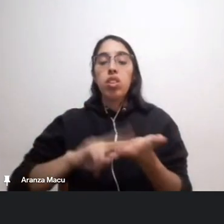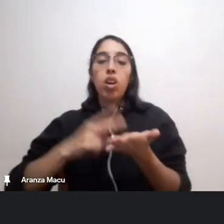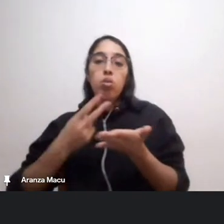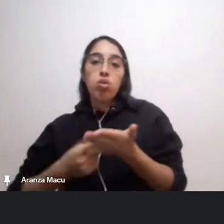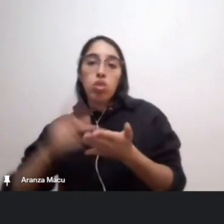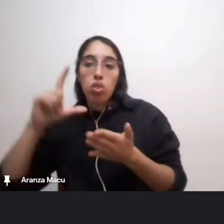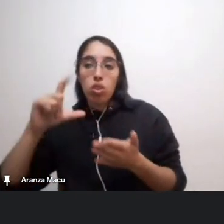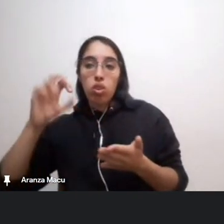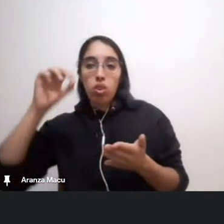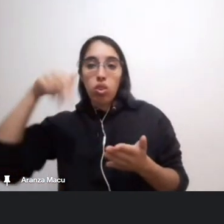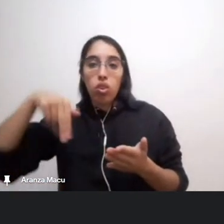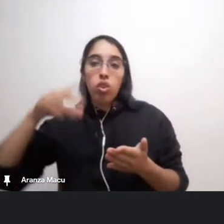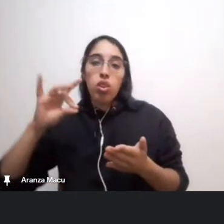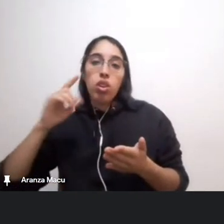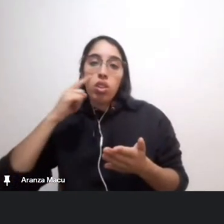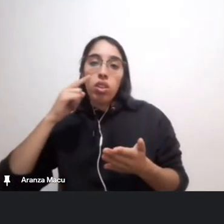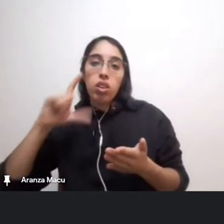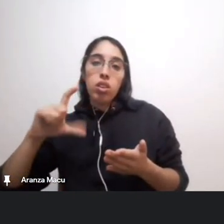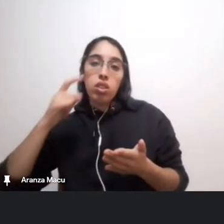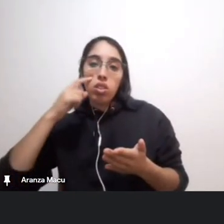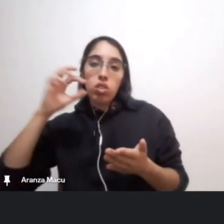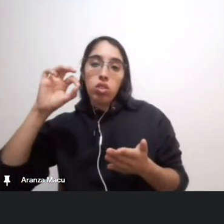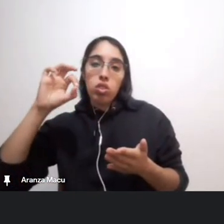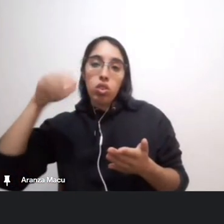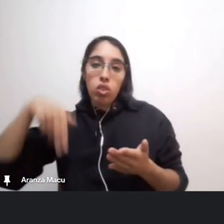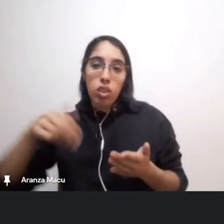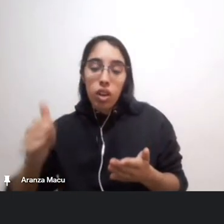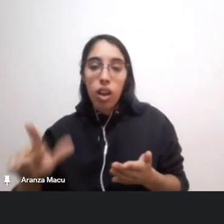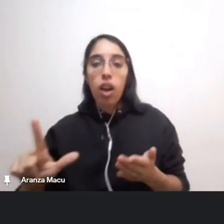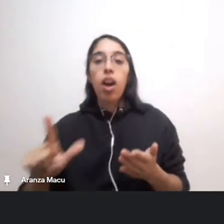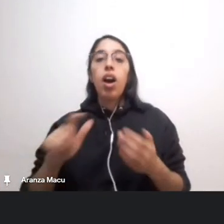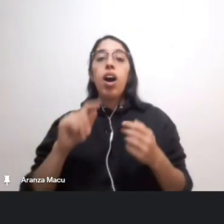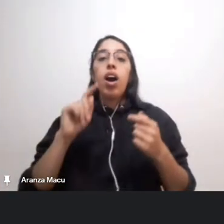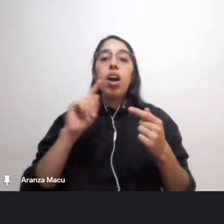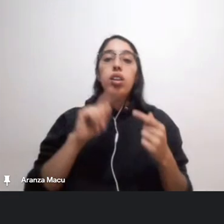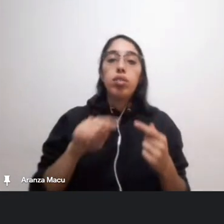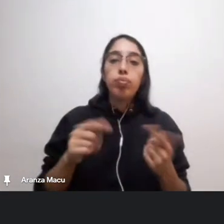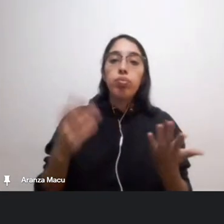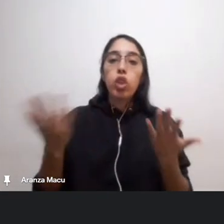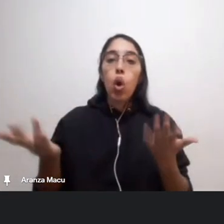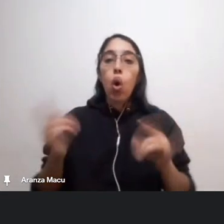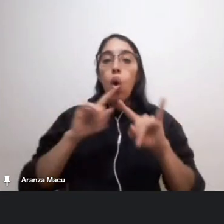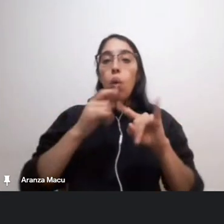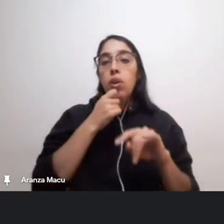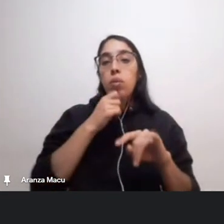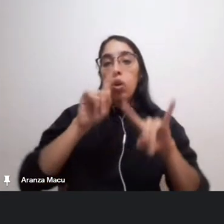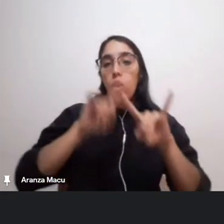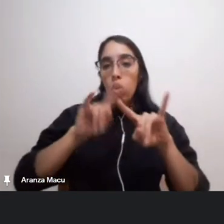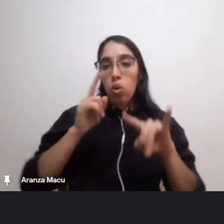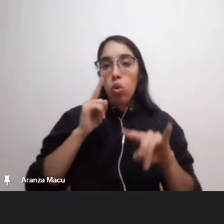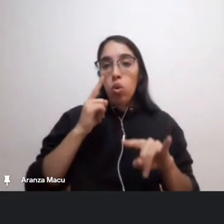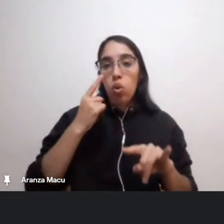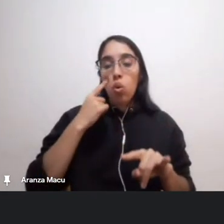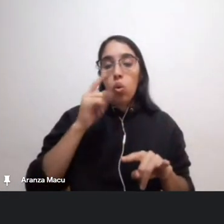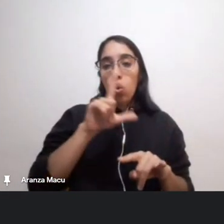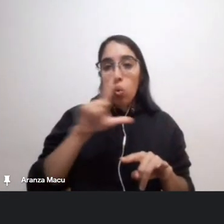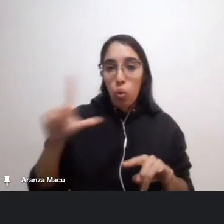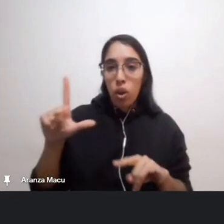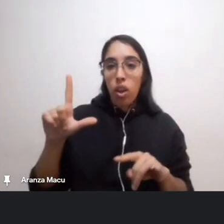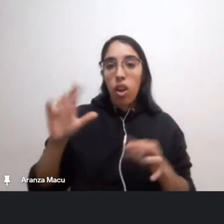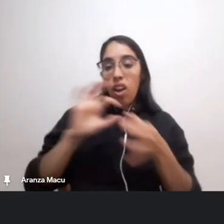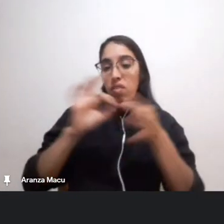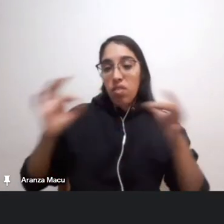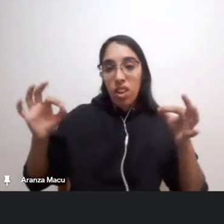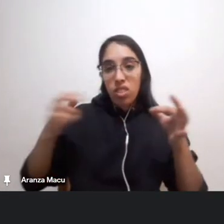o deberían, o sea, en condicional de deber. Si es will, lo voy a leer en futuro. Y si es would, lo voy a leer